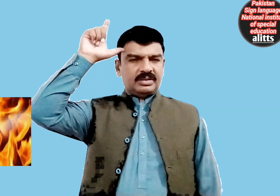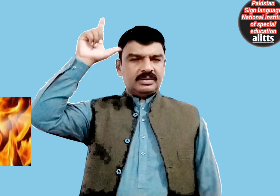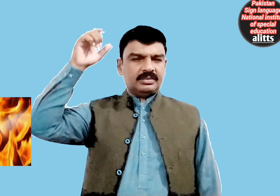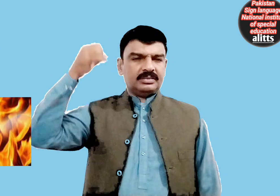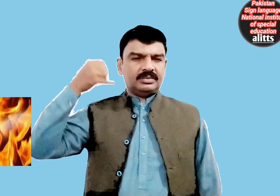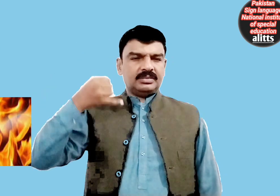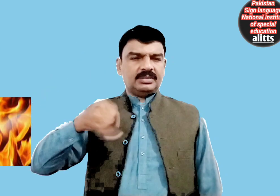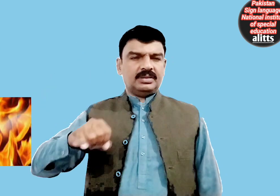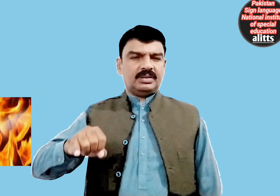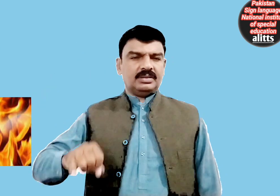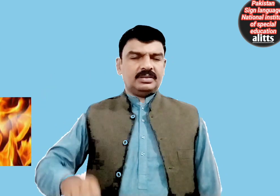शैतान, गलत काम,